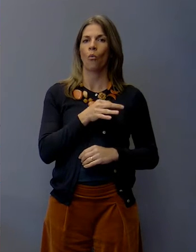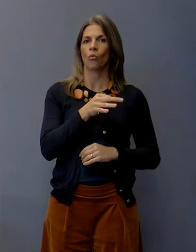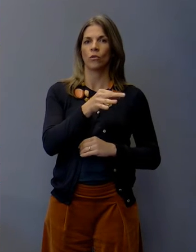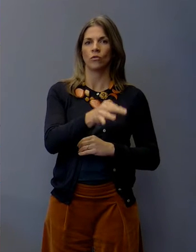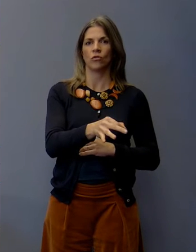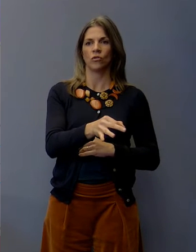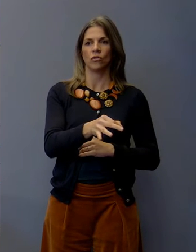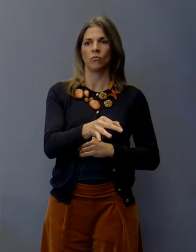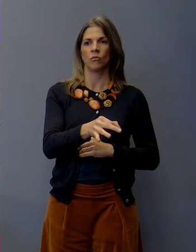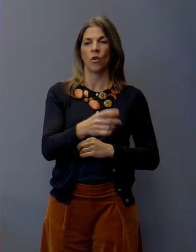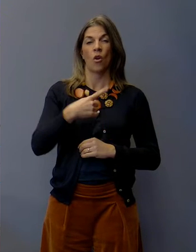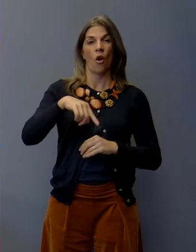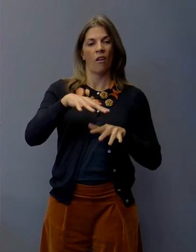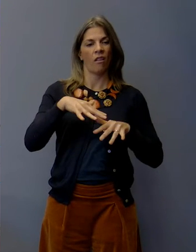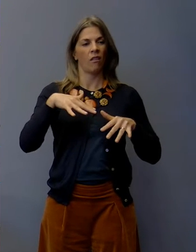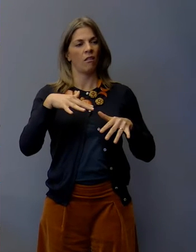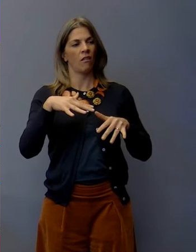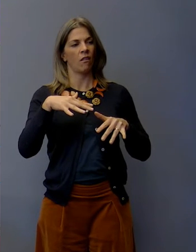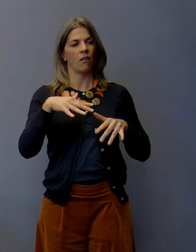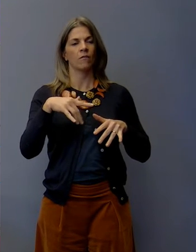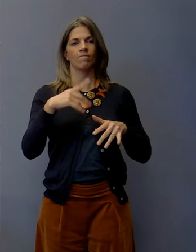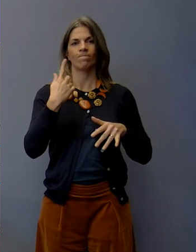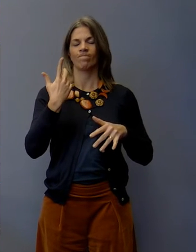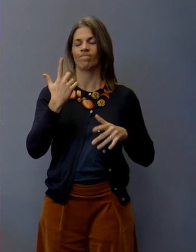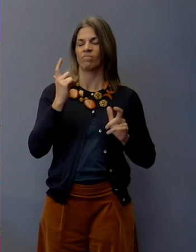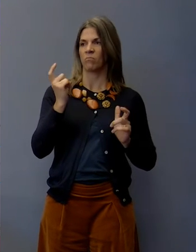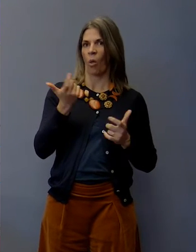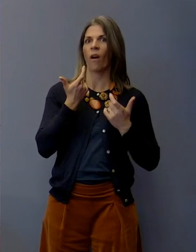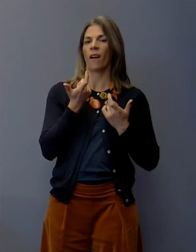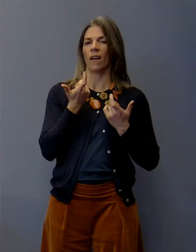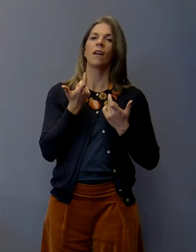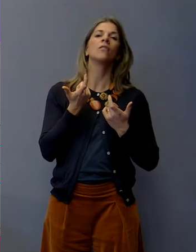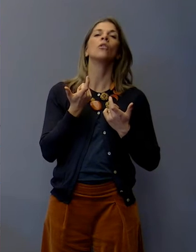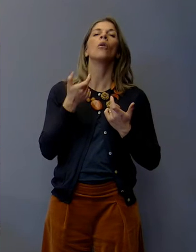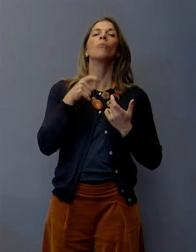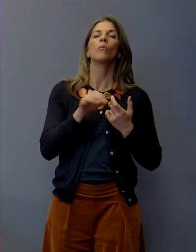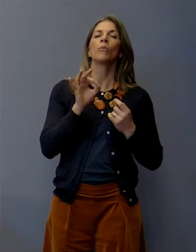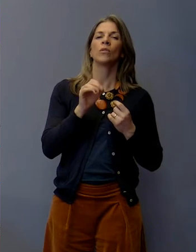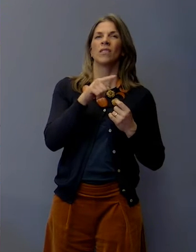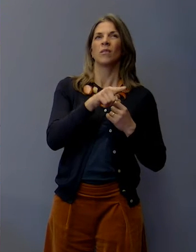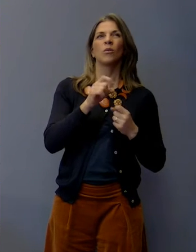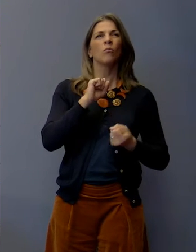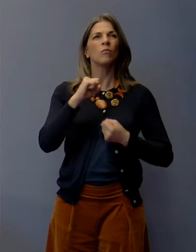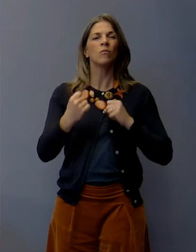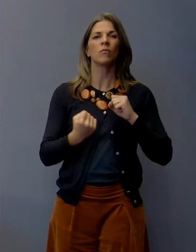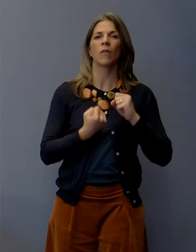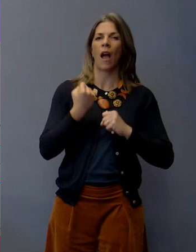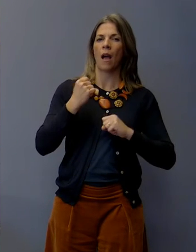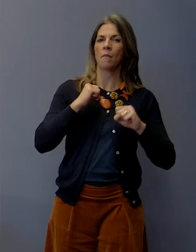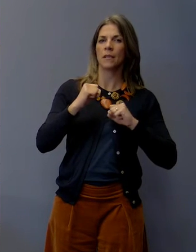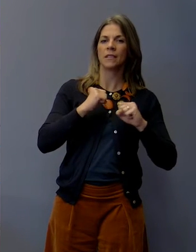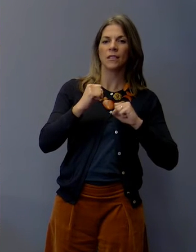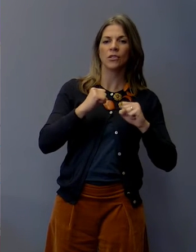molto perplessi anche noi perché questa è un'articolazione dell'amministrazione comunale che sviluppa la